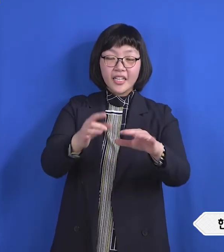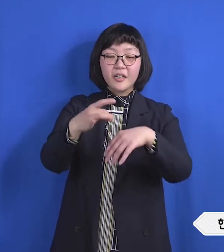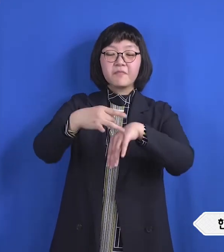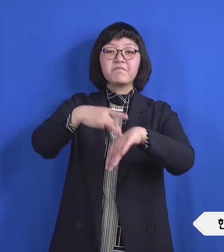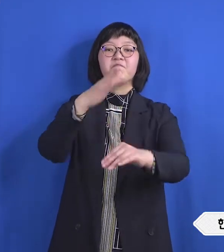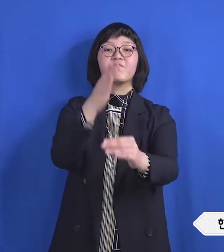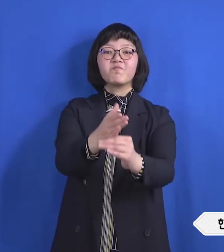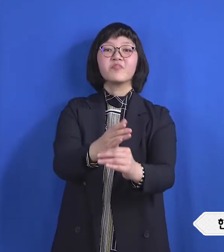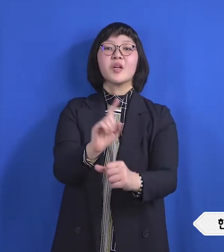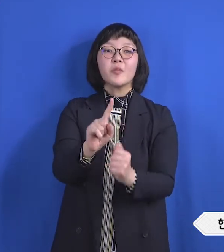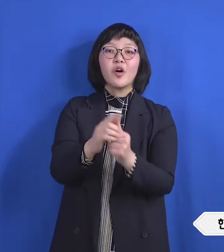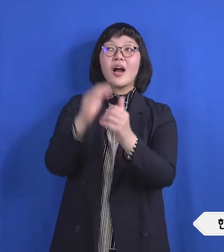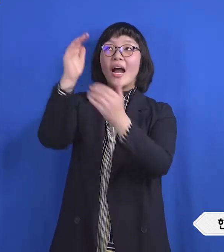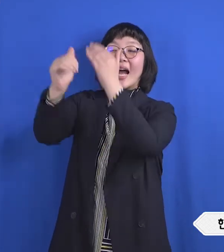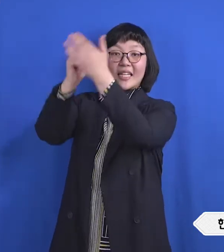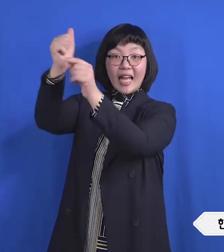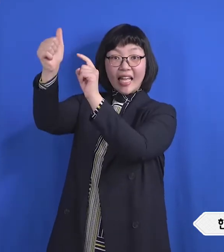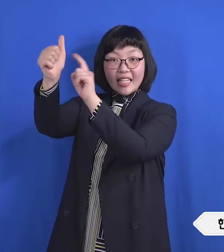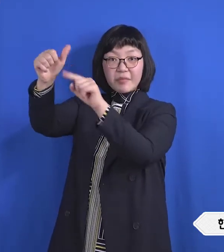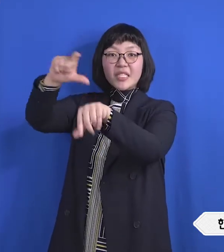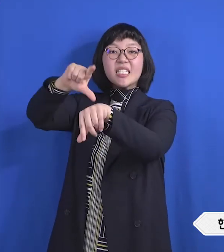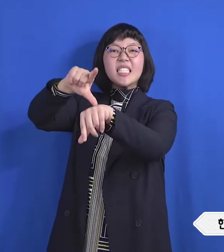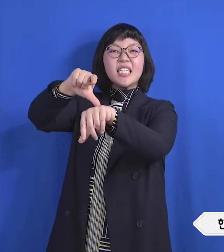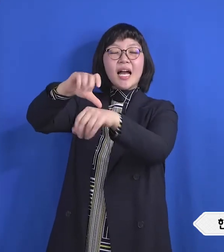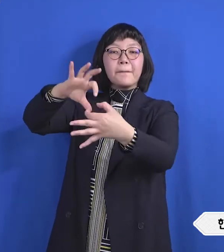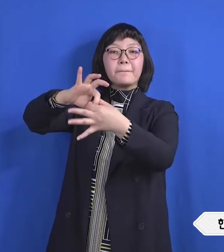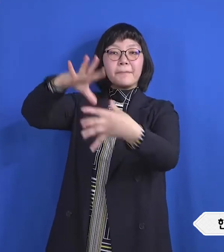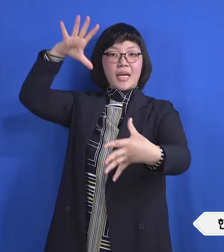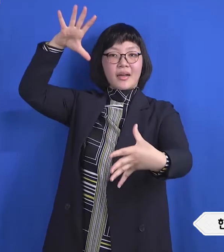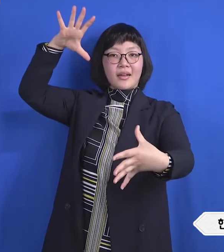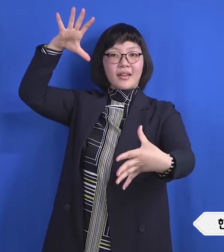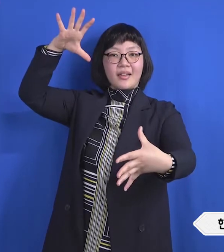핵심은 하나님은 시간을 초월해 계신다는 사실입니다.